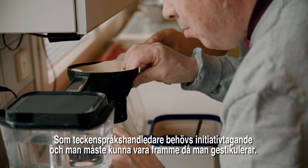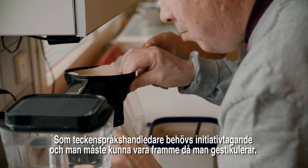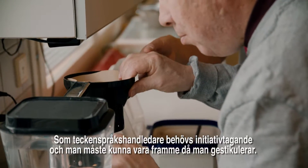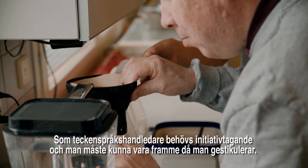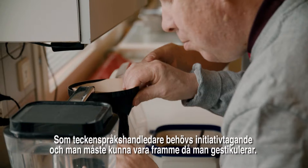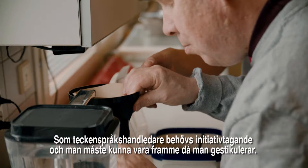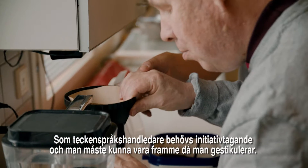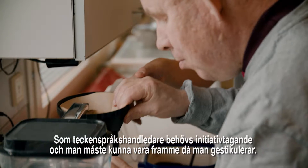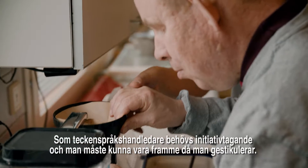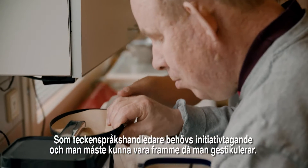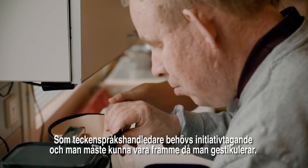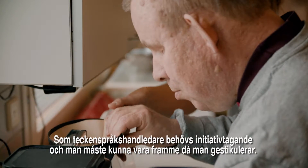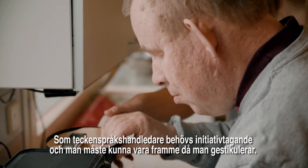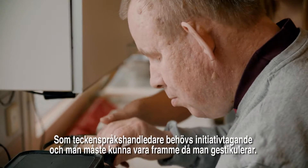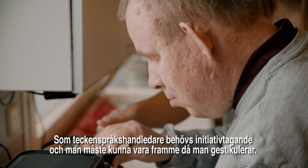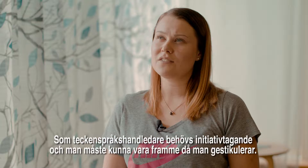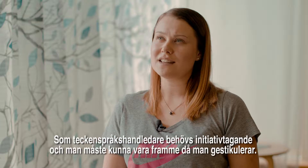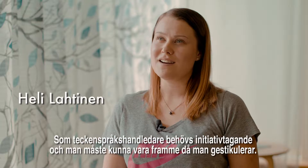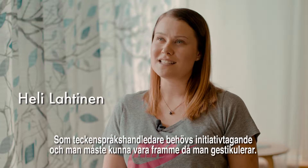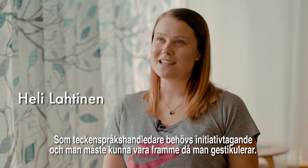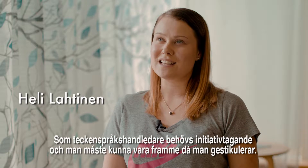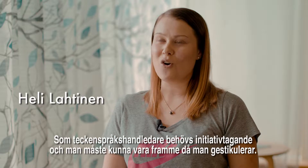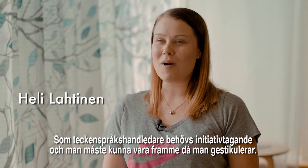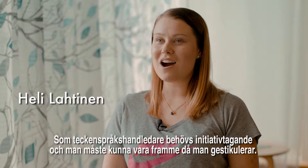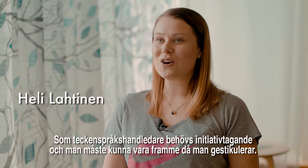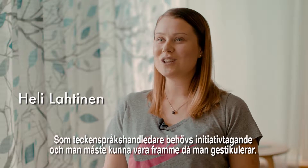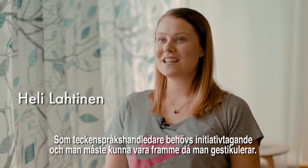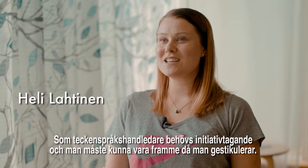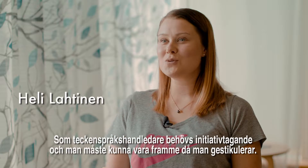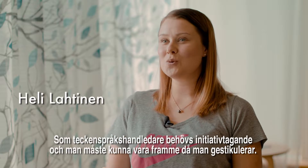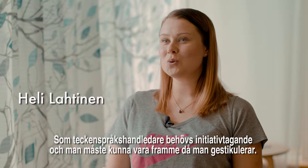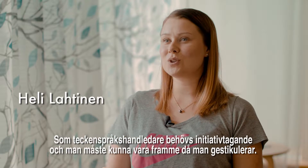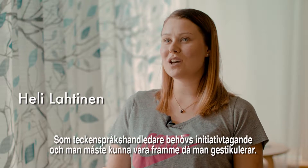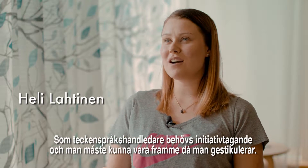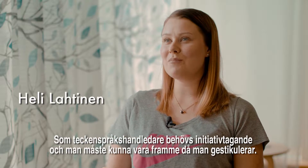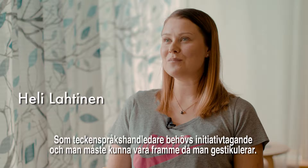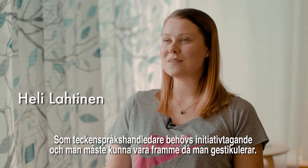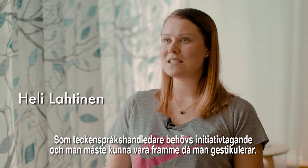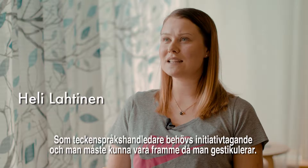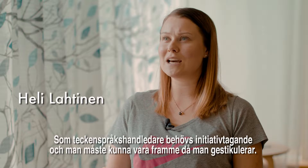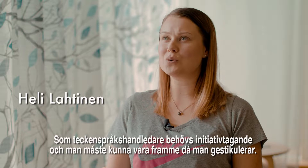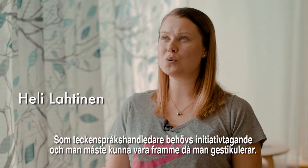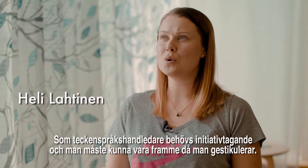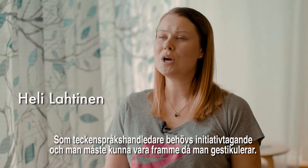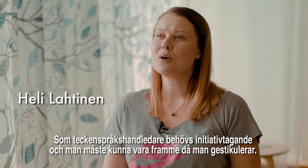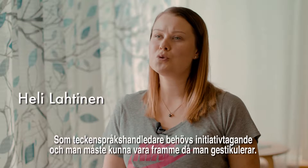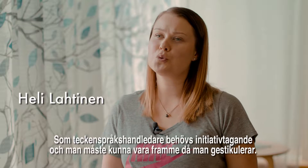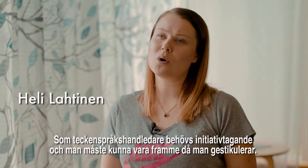Viittomakielen ohjaajana tarvitaan sellaista oma-aloitteisuutta ja sitten täytyy pystyä